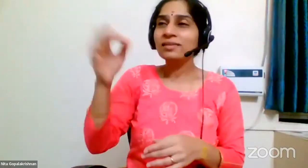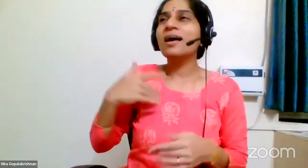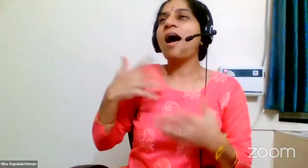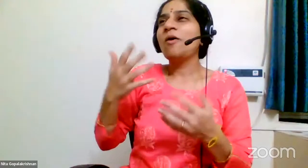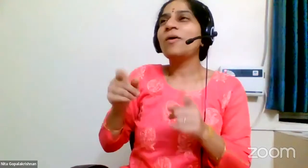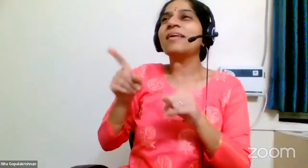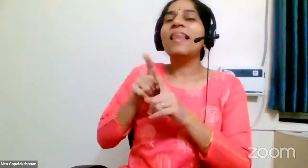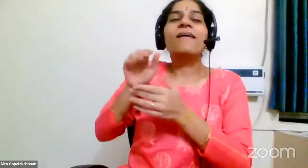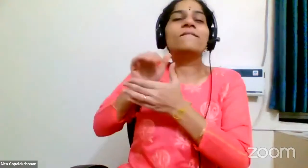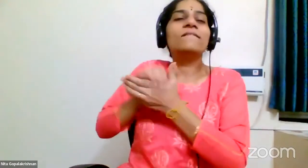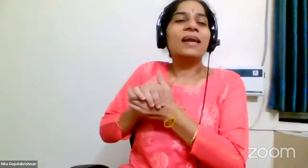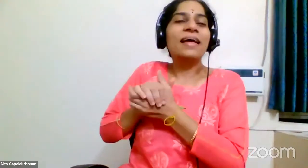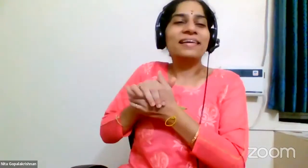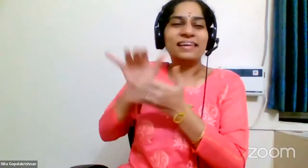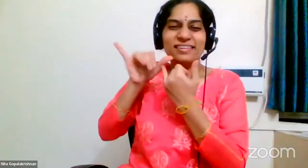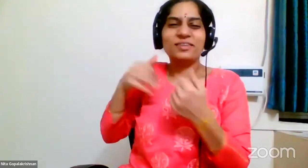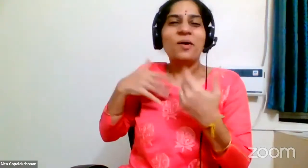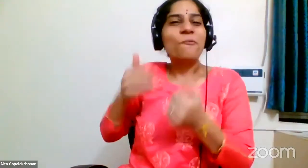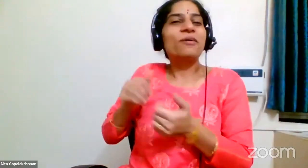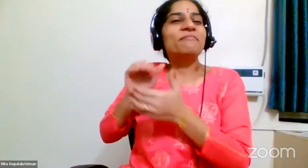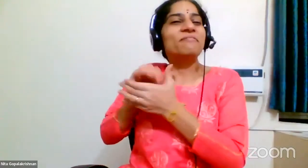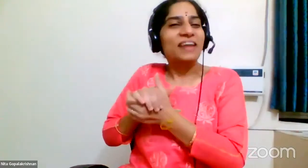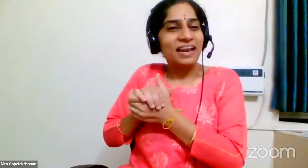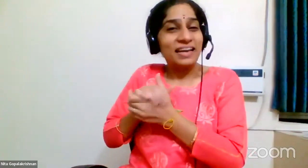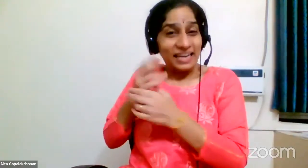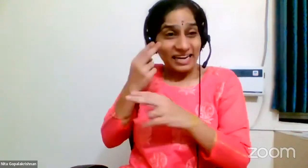का व्यवहार करेंगे।